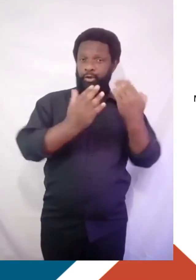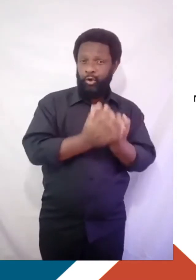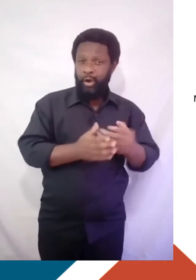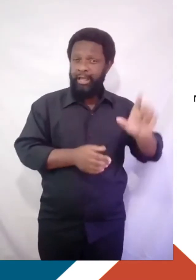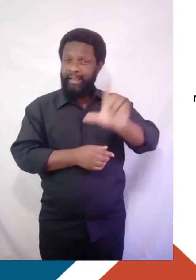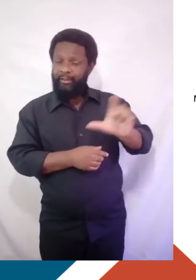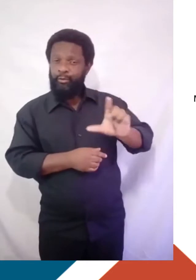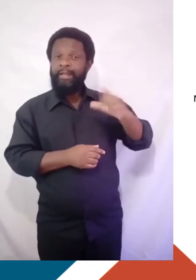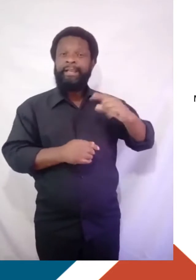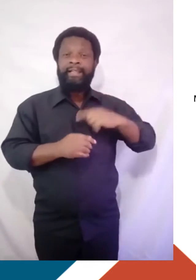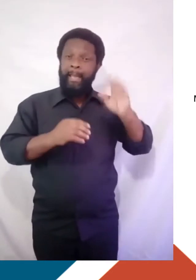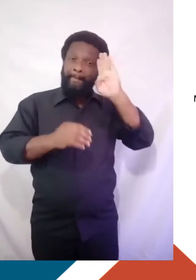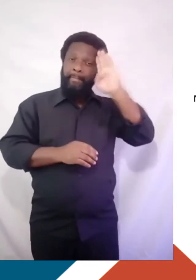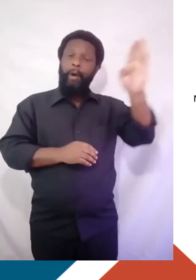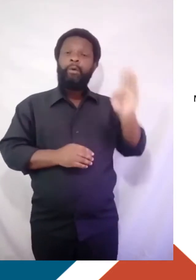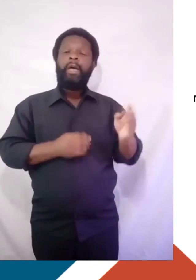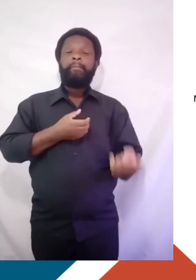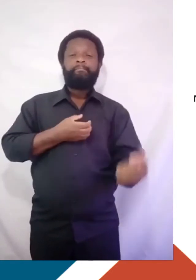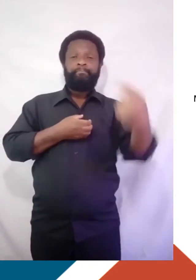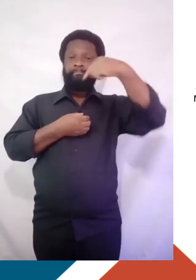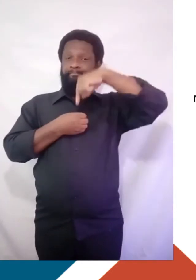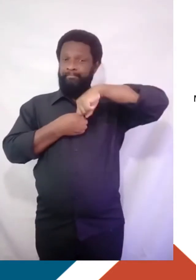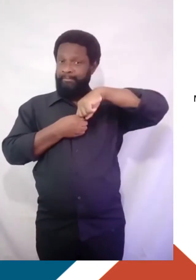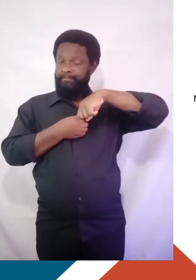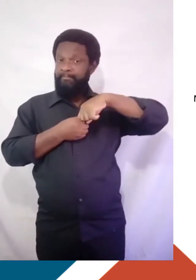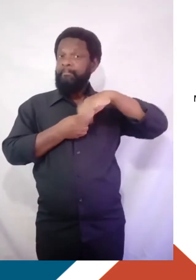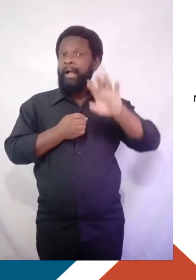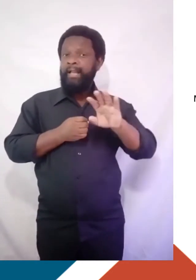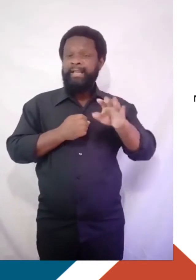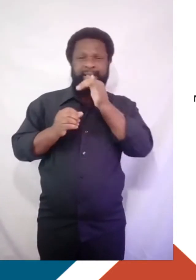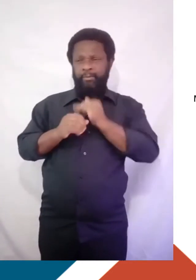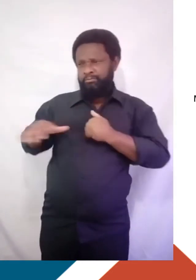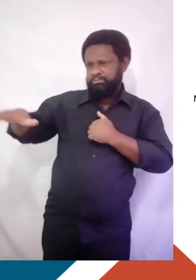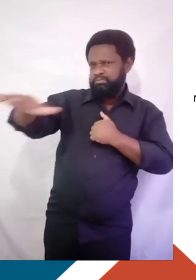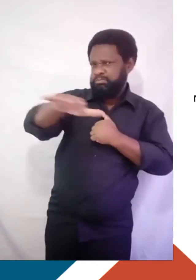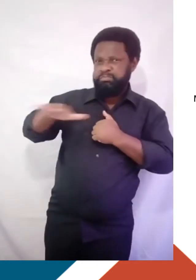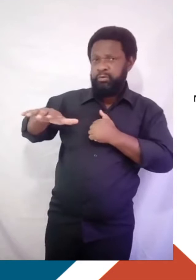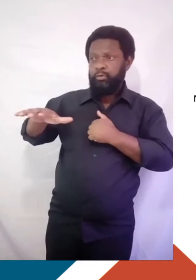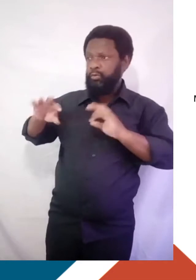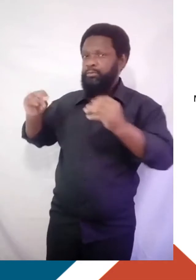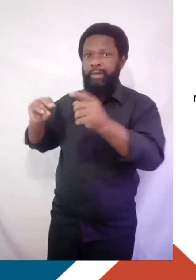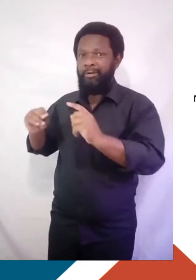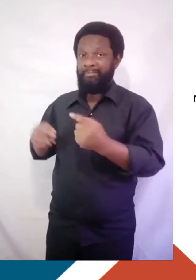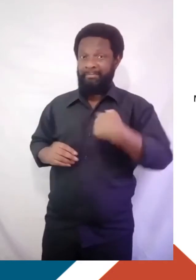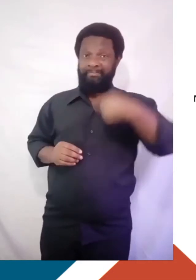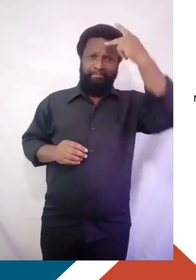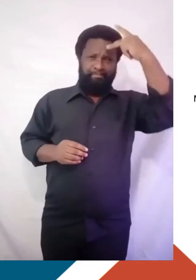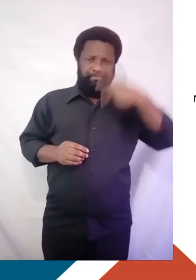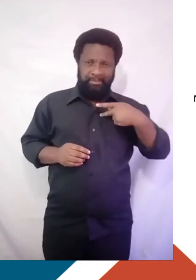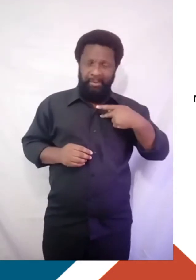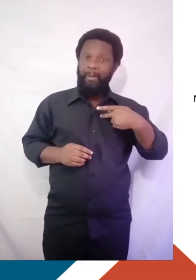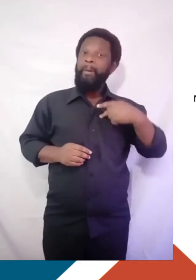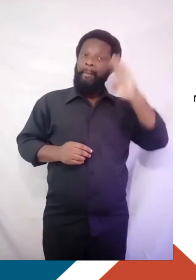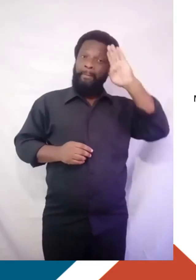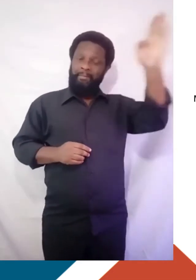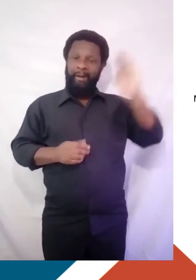como característica principal o subjetivismo. Em oposição ao coletivo, o indivíduo passa a ser o centro da visão de mundo